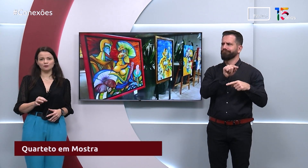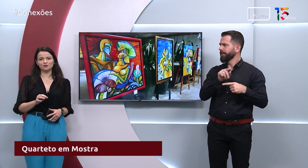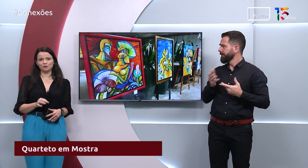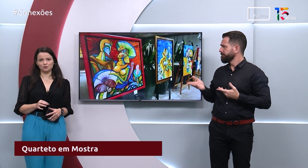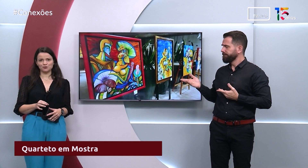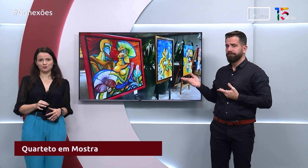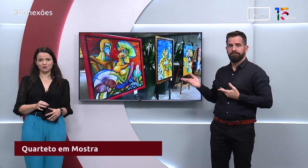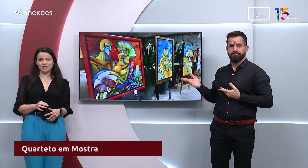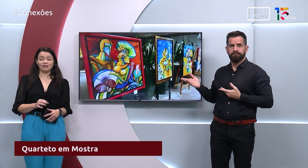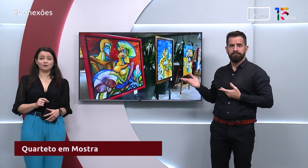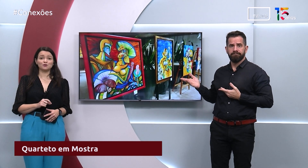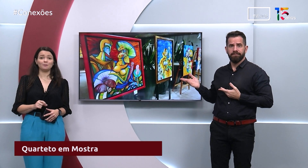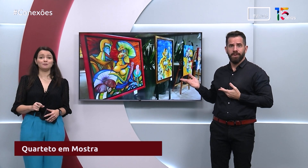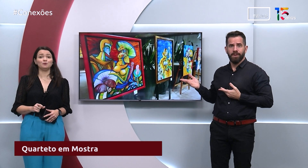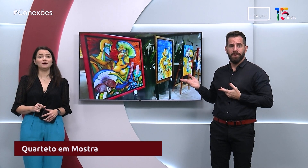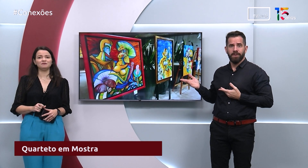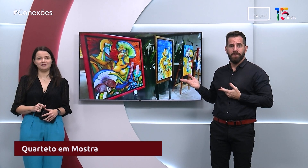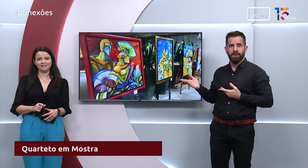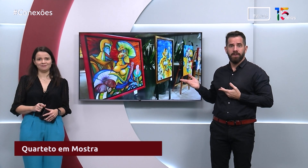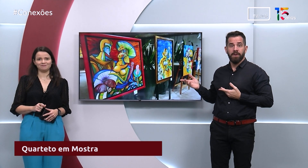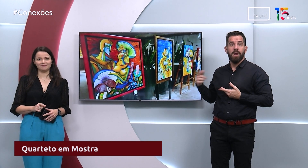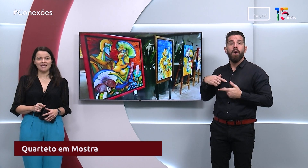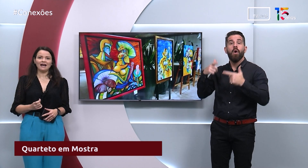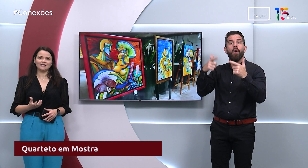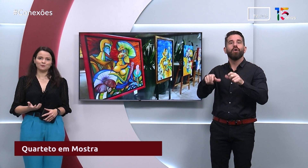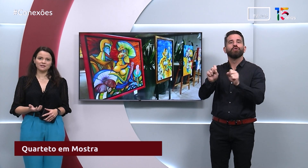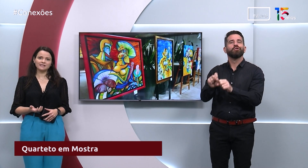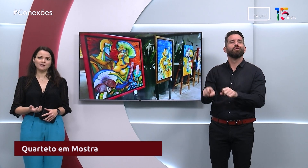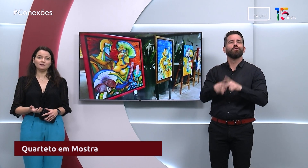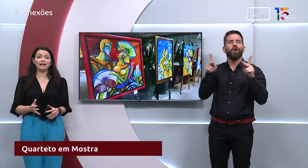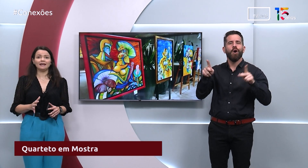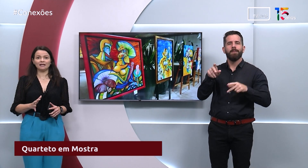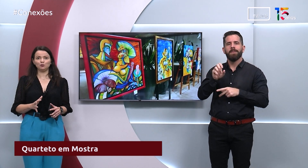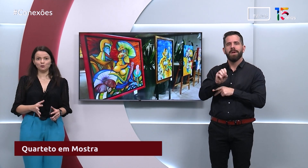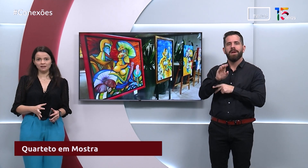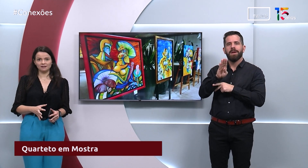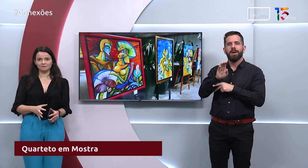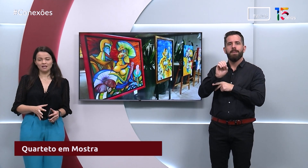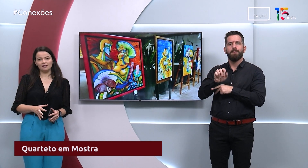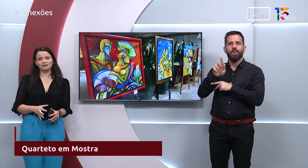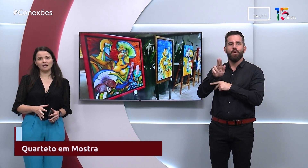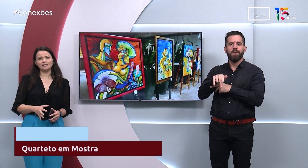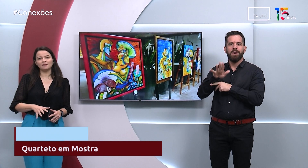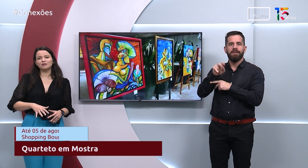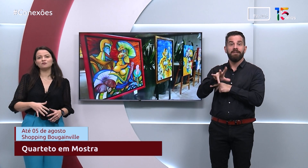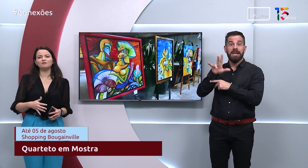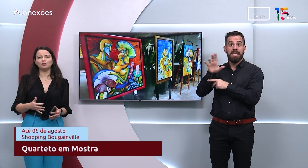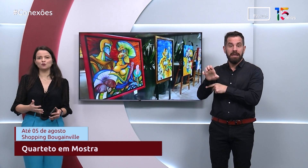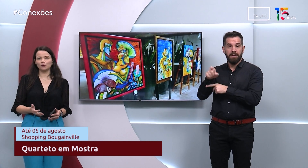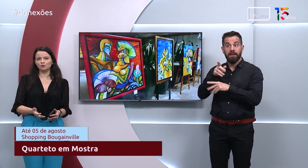dia 5 de agosto, lá no Shopping Bougainville. A exposição é gratuita e